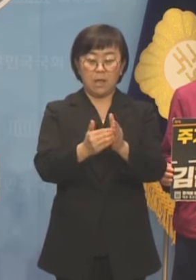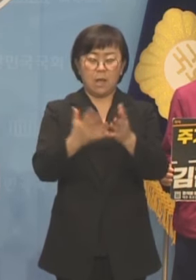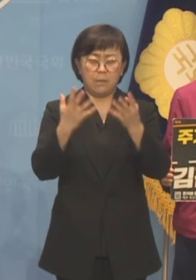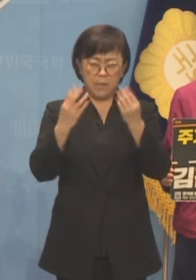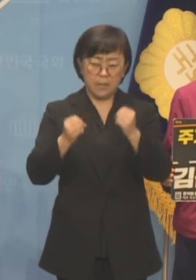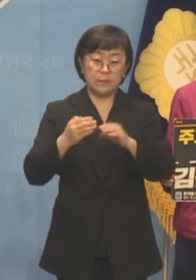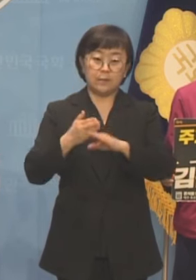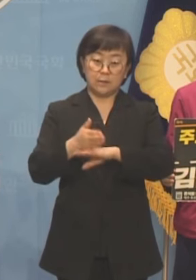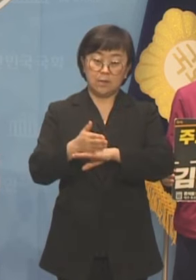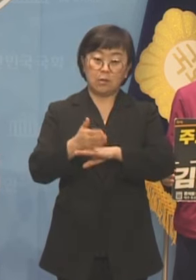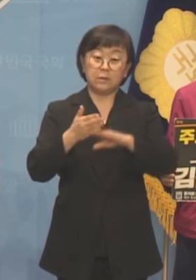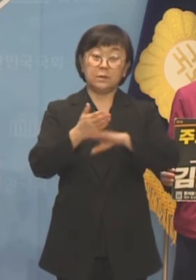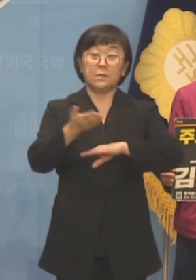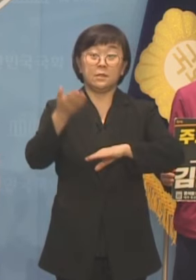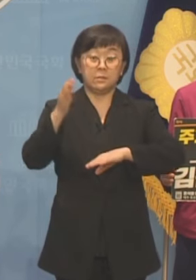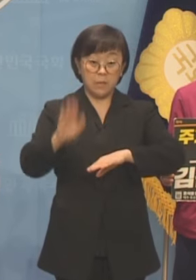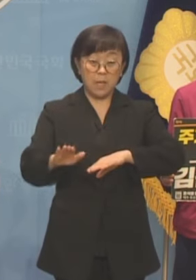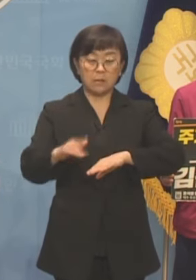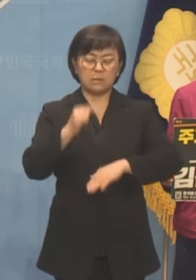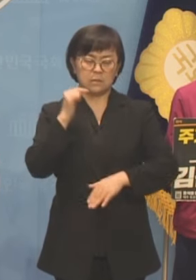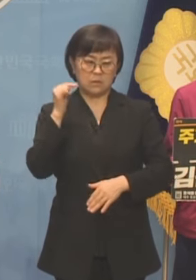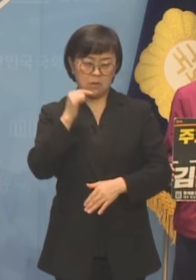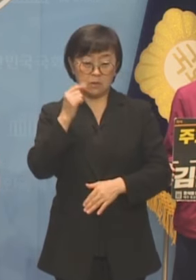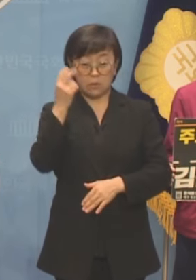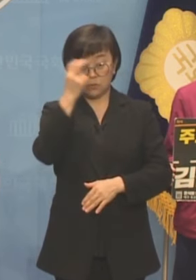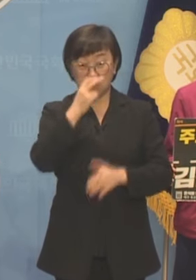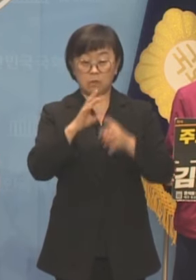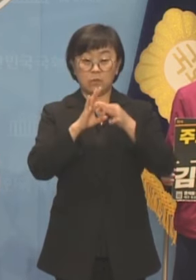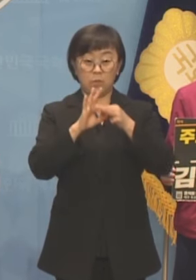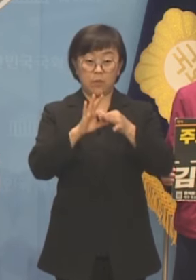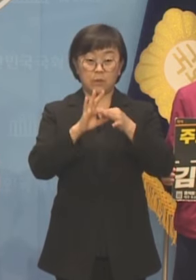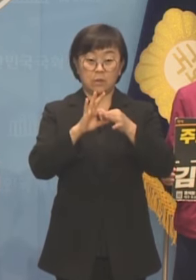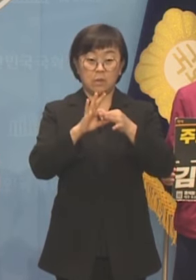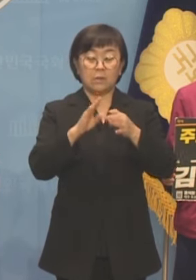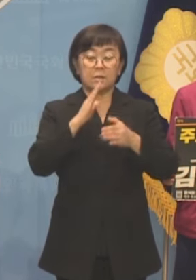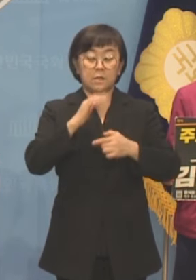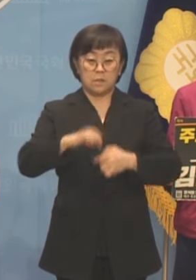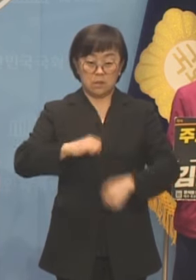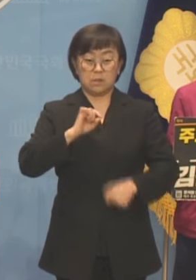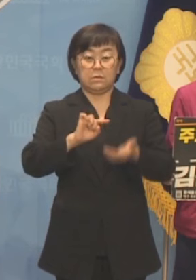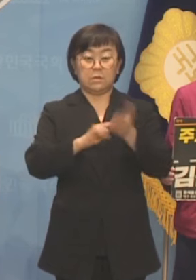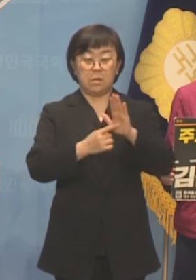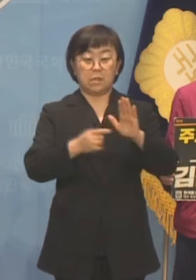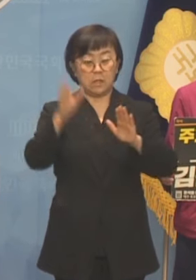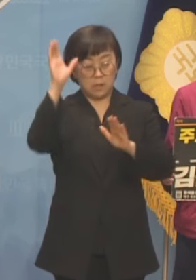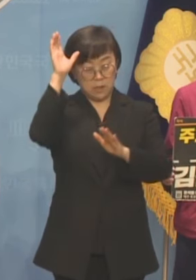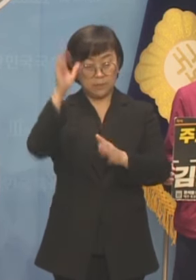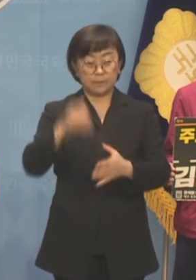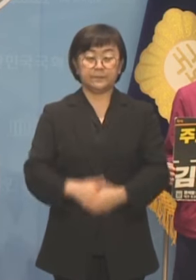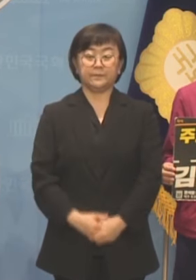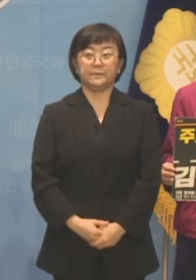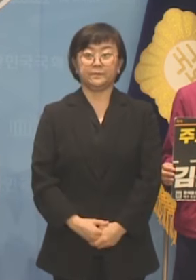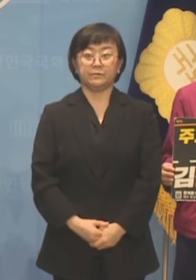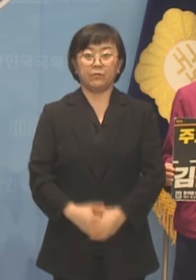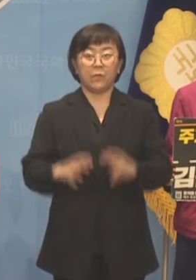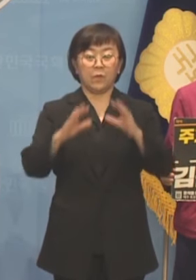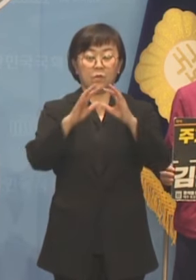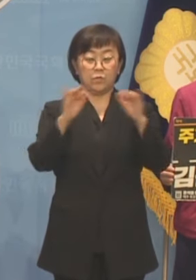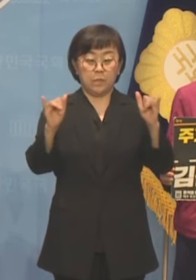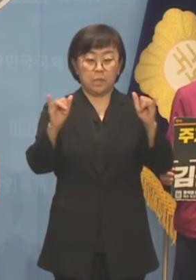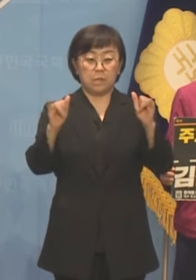늦었습니다 늦은만큼 철저한 수사를 통해서 진실이 드러나기를 기대합니다